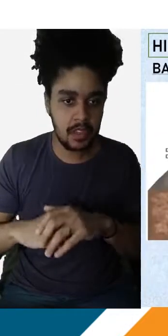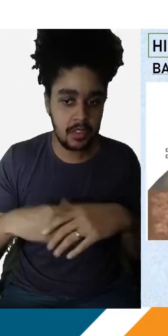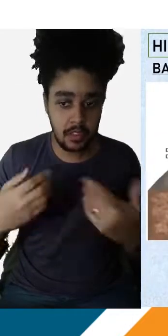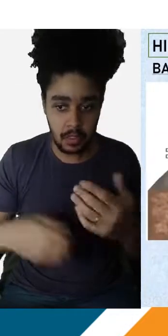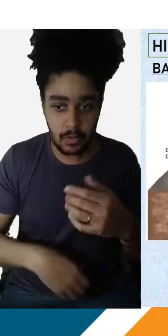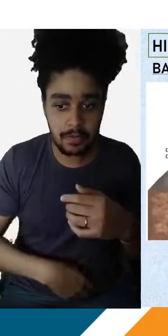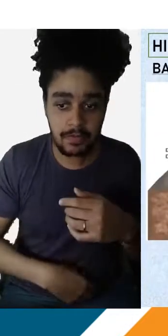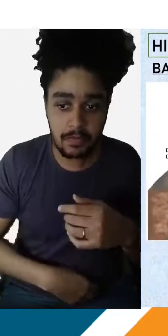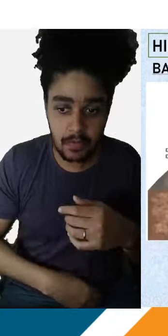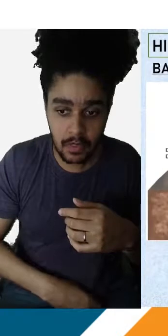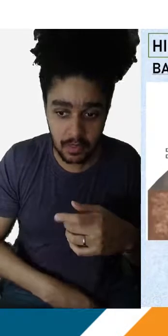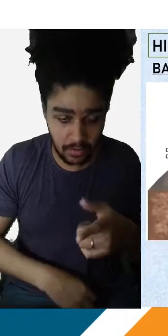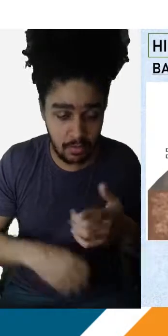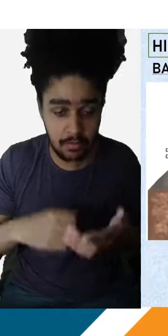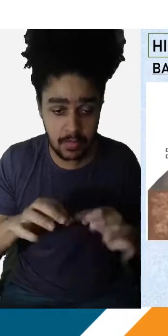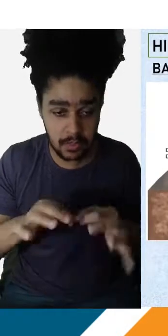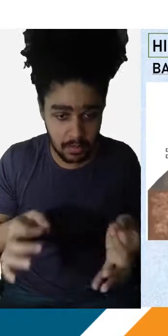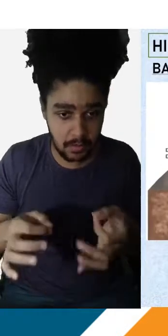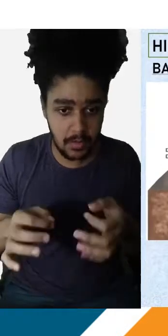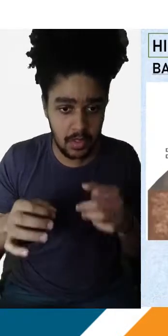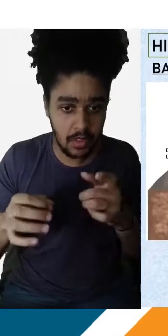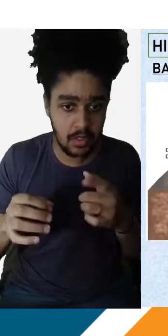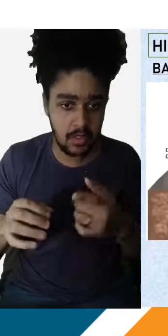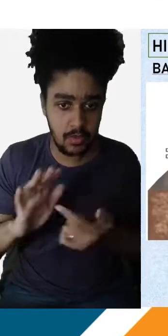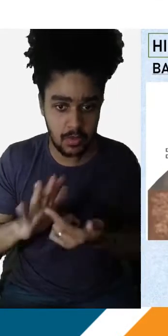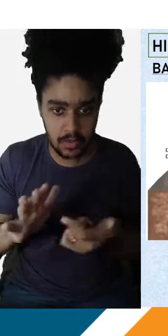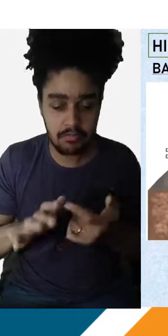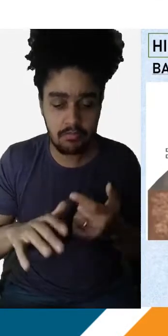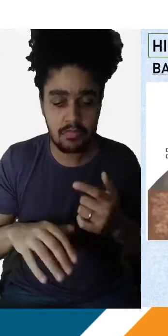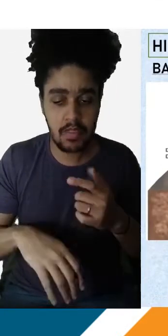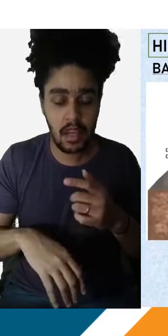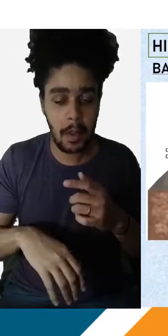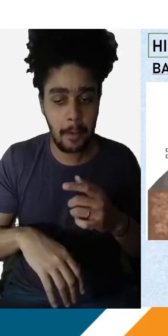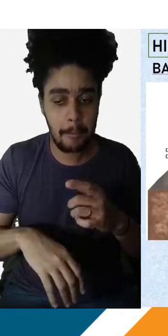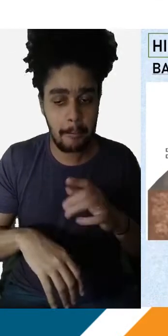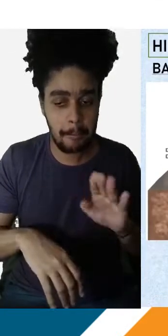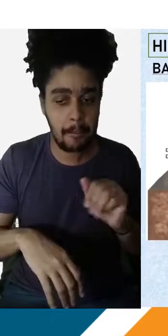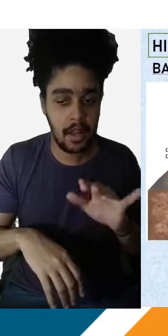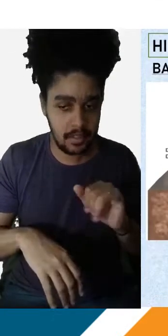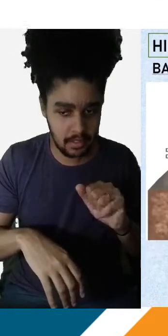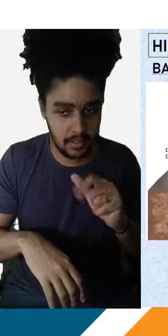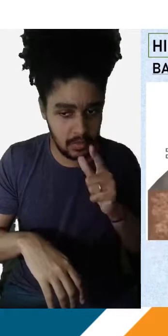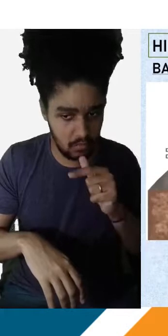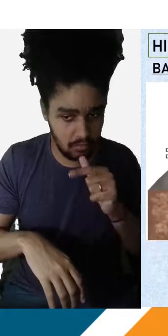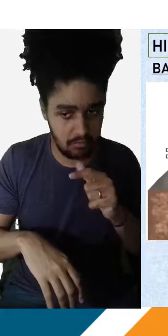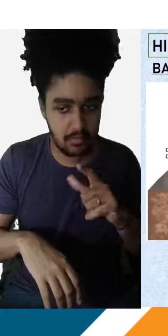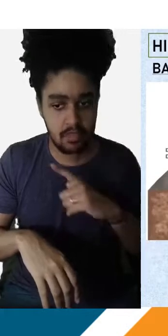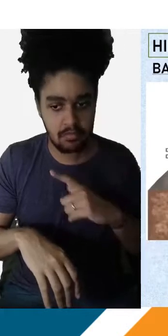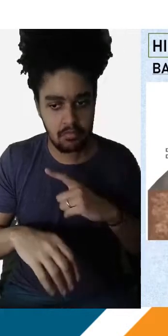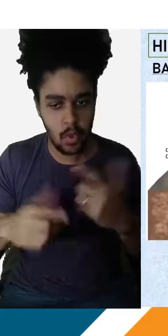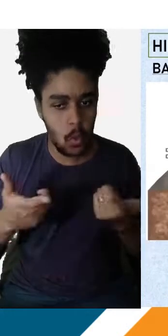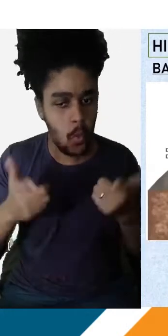esse esquema seja super simples, pois vale ressaltar que uma bacia hidrográfica ela pode conter outras